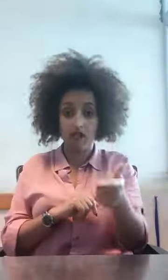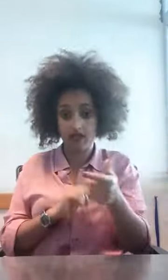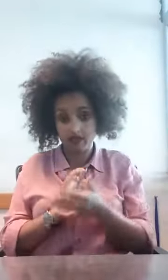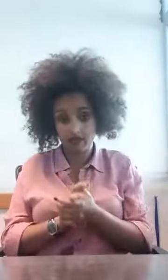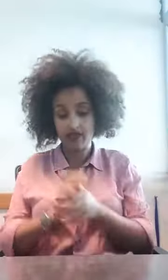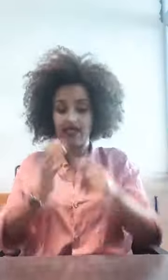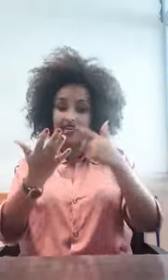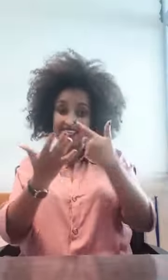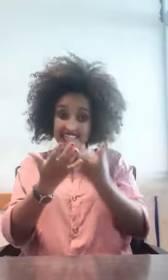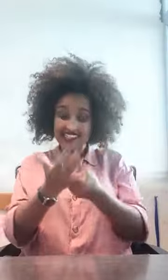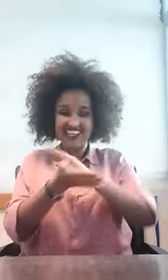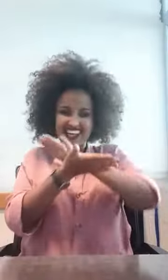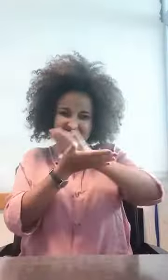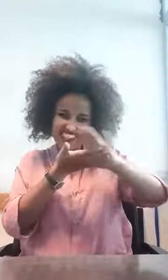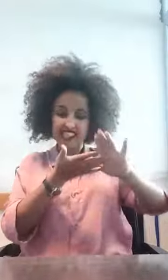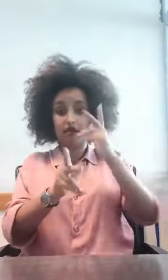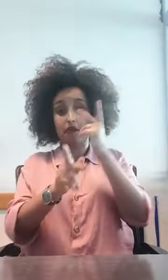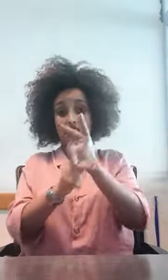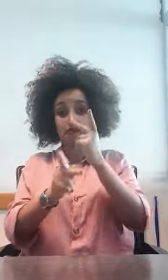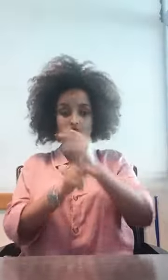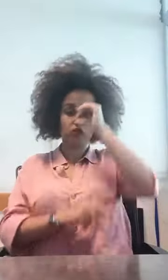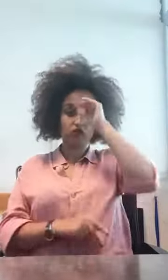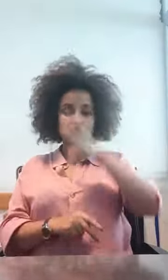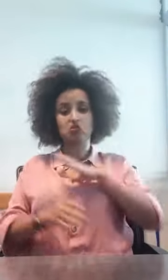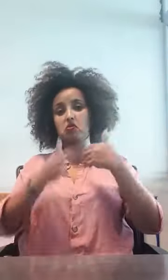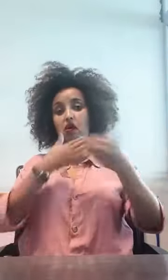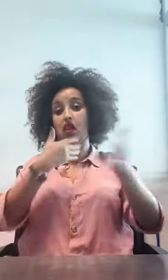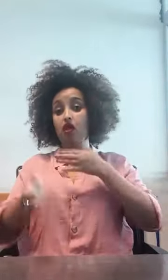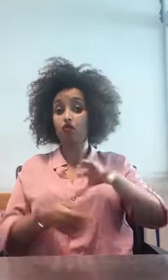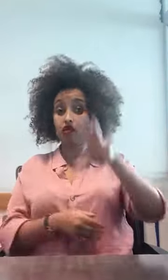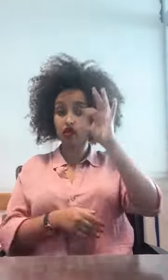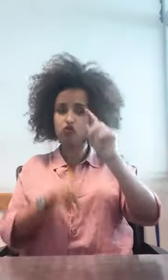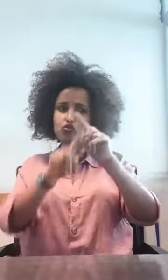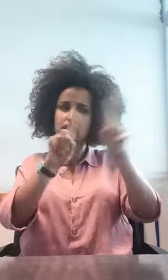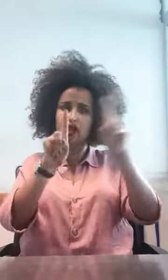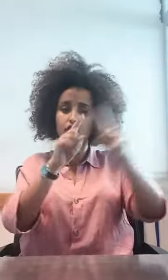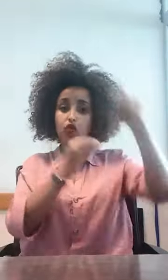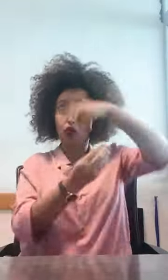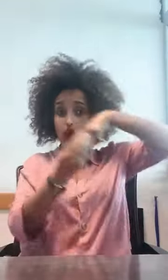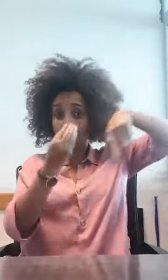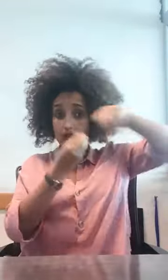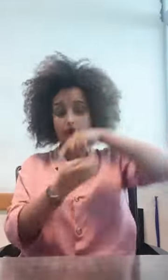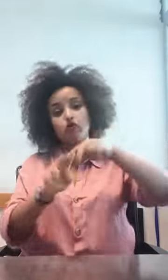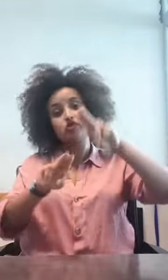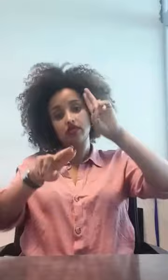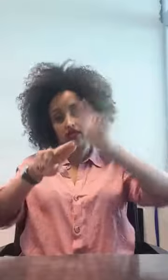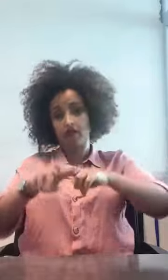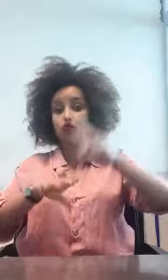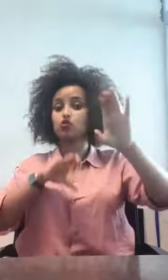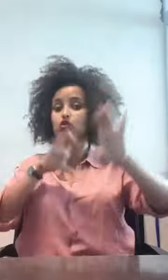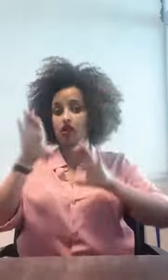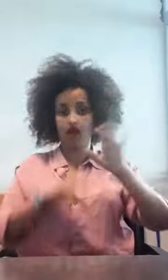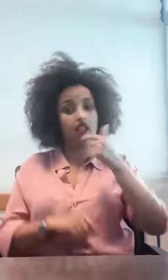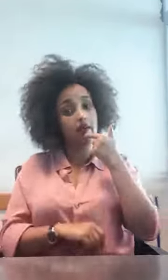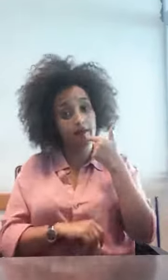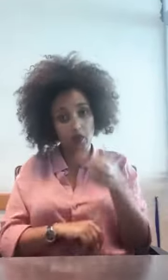እነዚህን የንጽህና መጠበቂያዎች ሰዎች በቀላሉ እንዲያገኟቸው በተለያዩ አካባቢዎች እንዲቀመጡ ይደረጋልም ነው ያሉት።